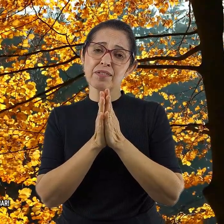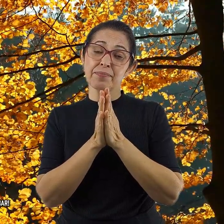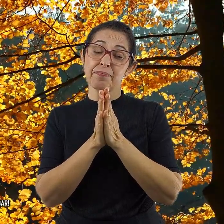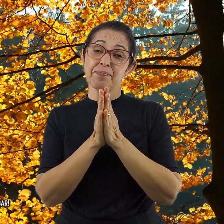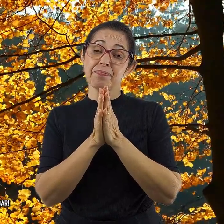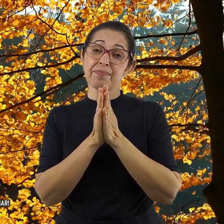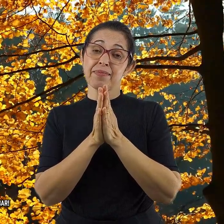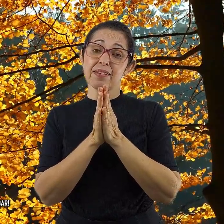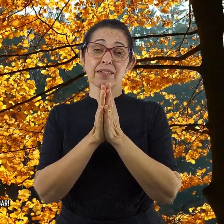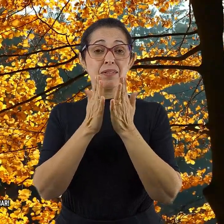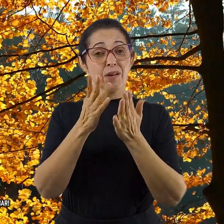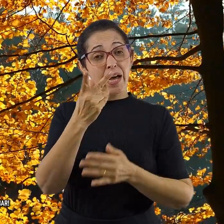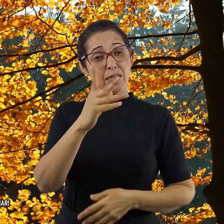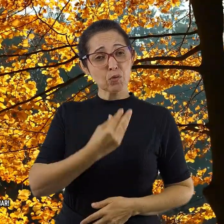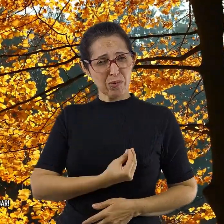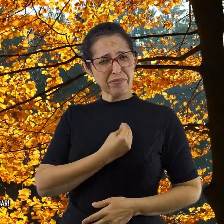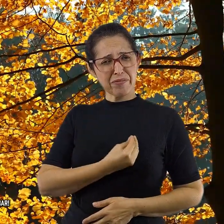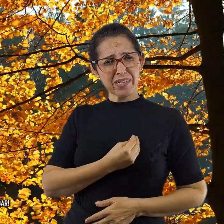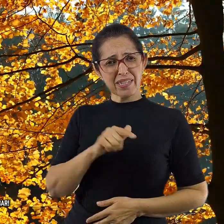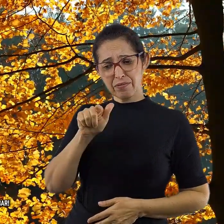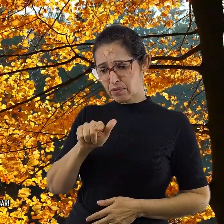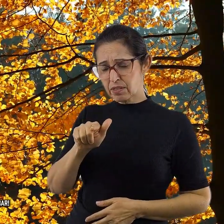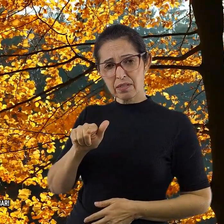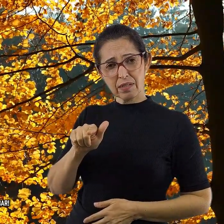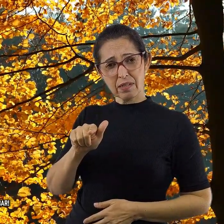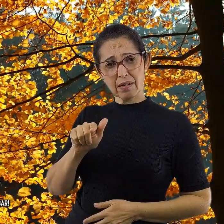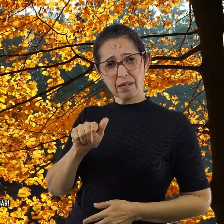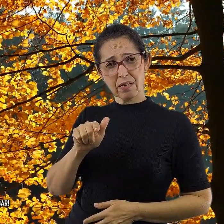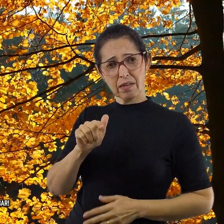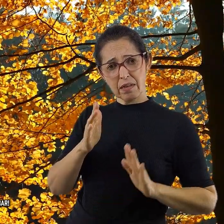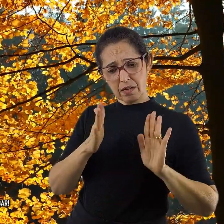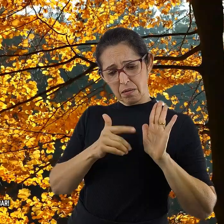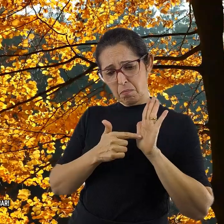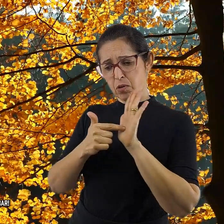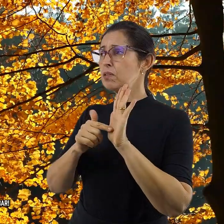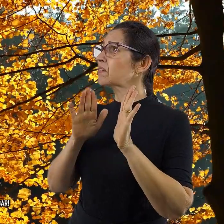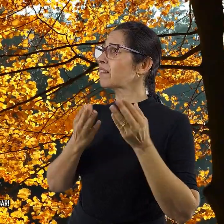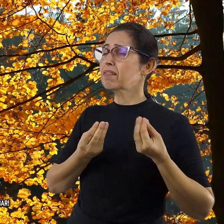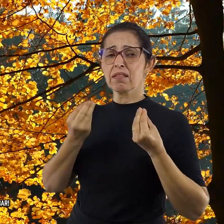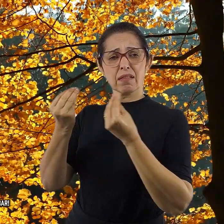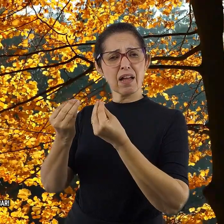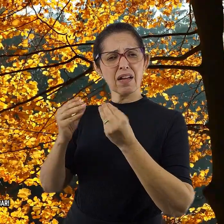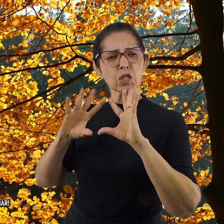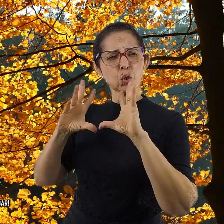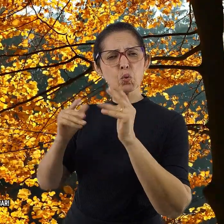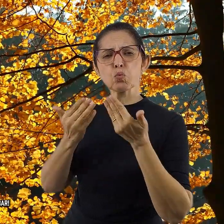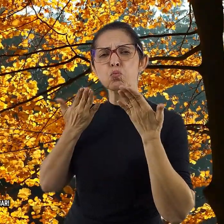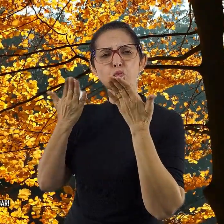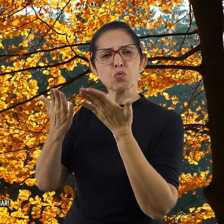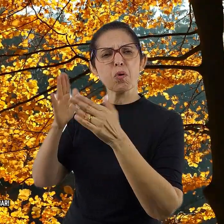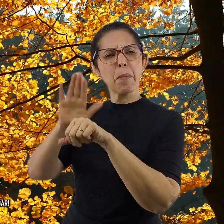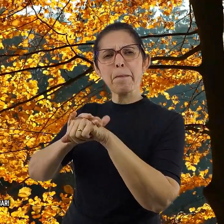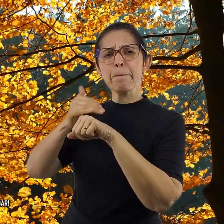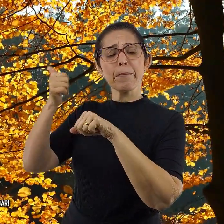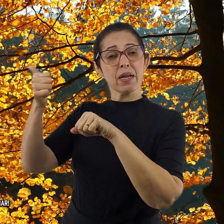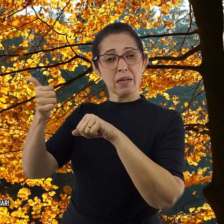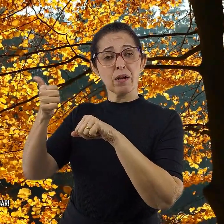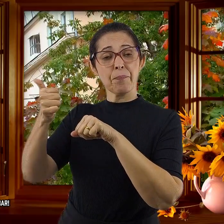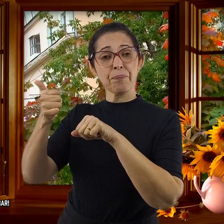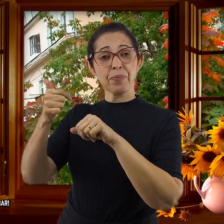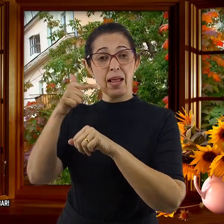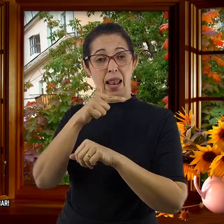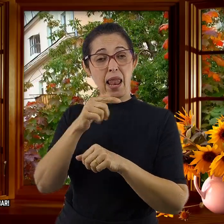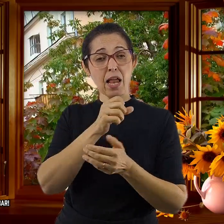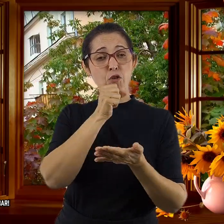Senhor, dê ao Senhor o melhor. Se você tem uma novilha para oferecer, era assim no